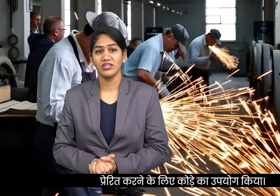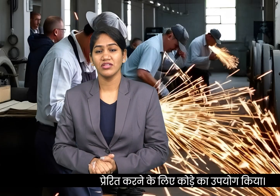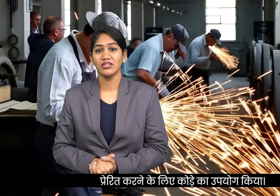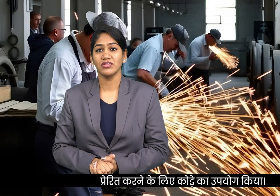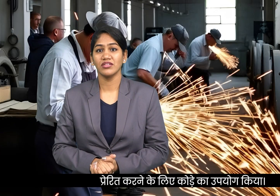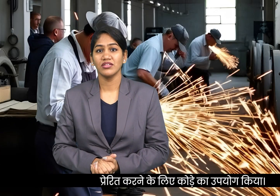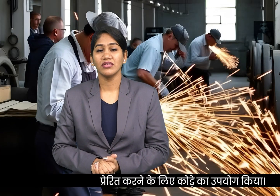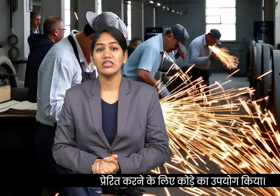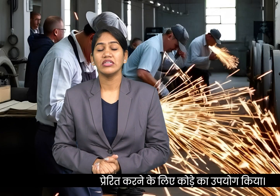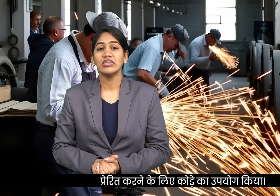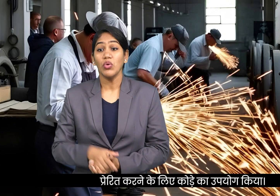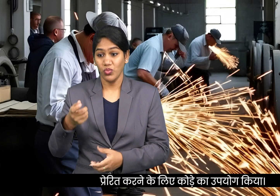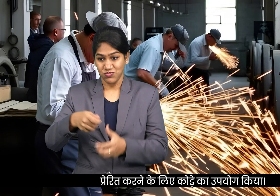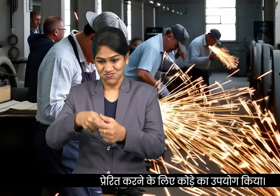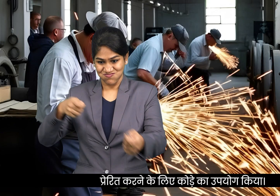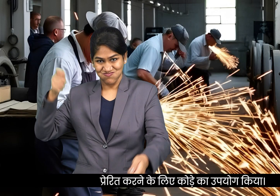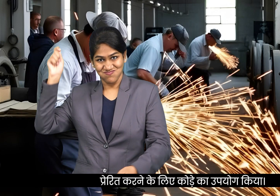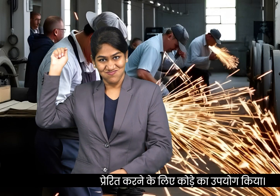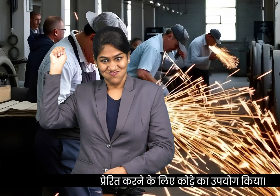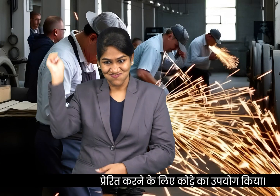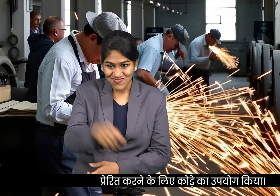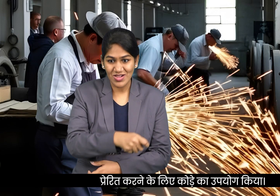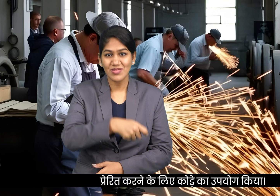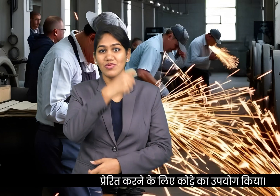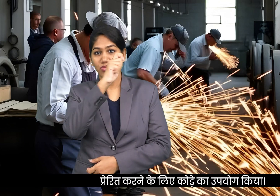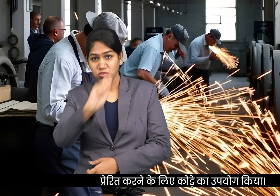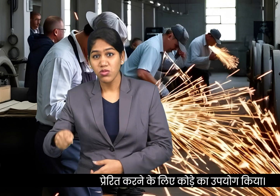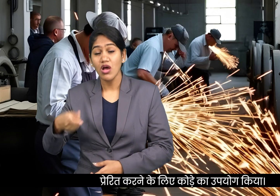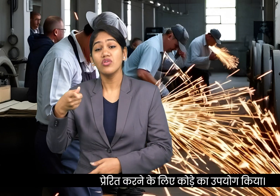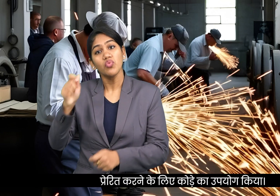के लिए कोड़ों का उपयोग करते थे।